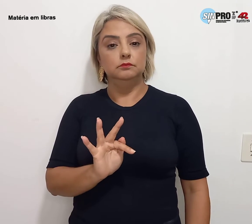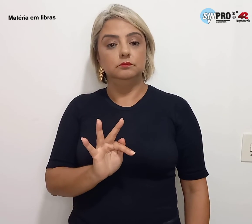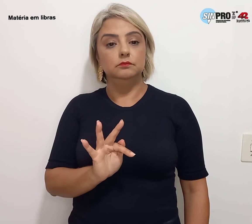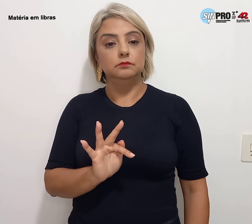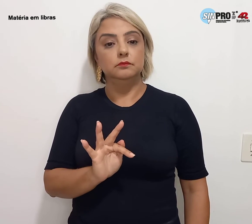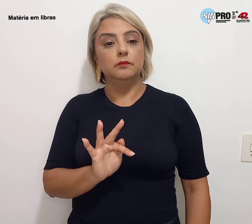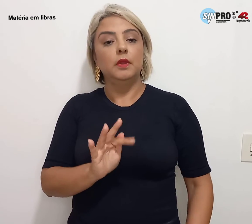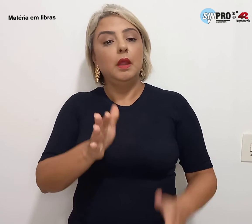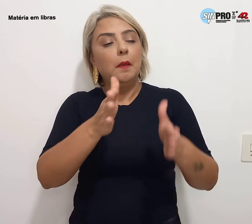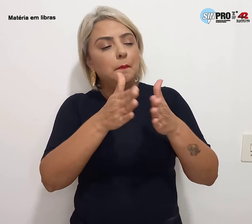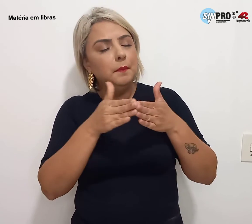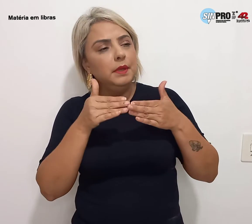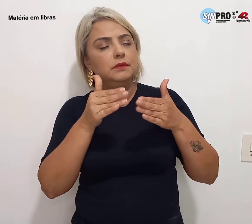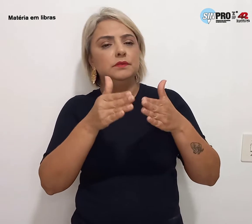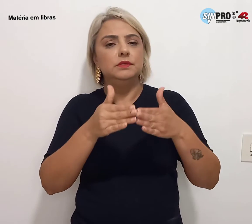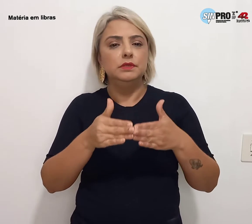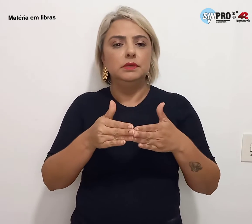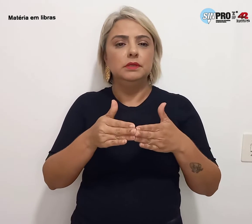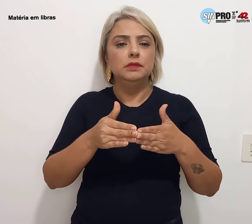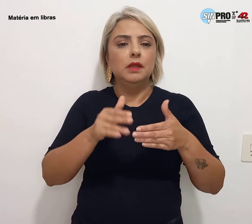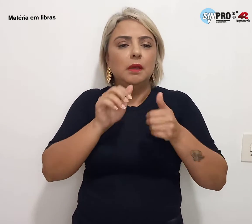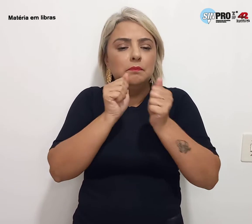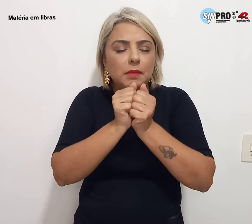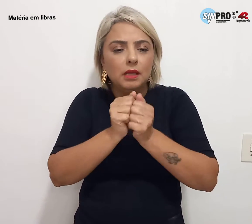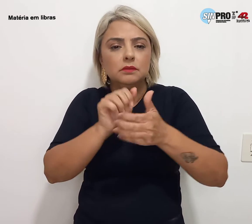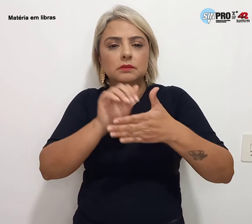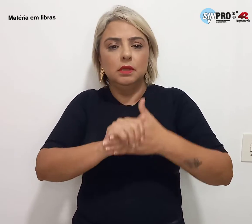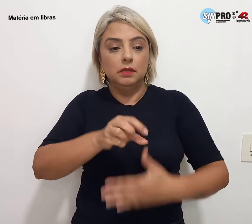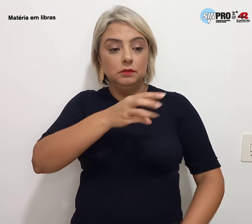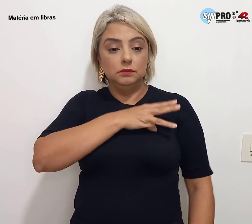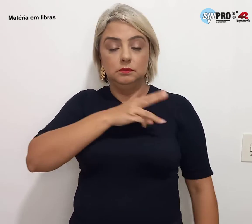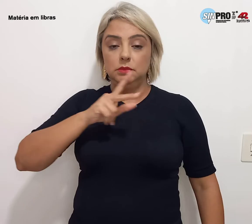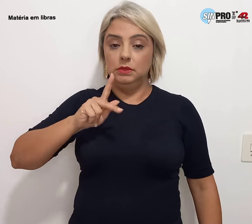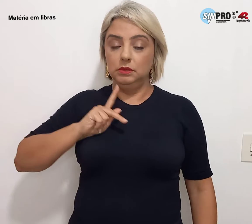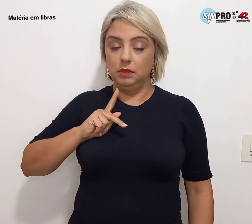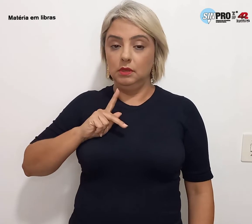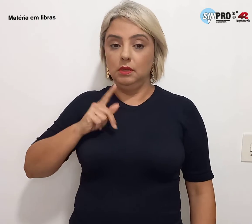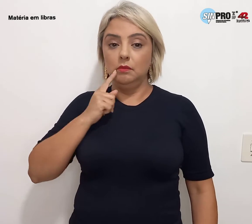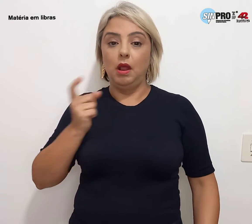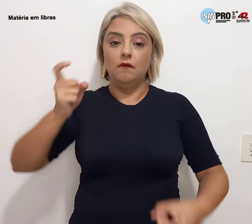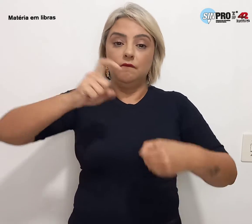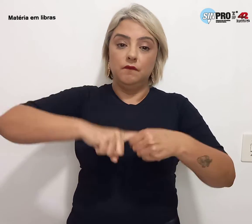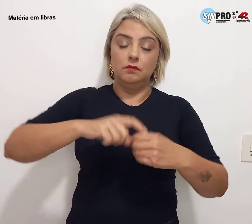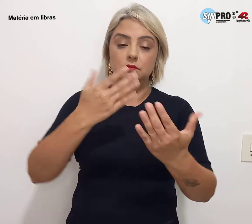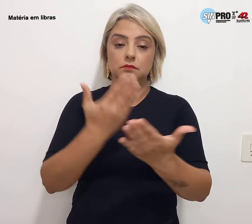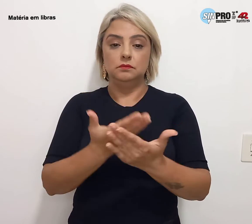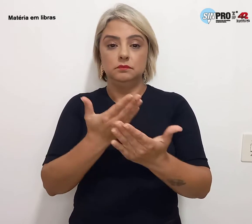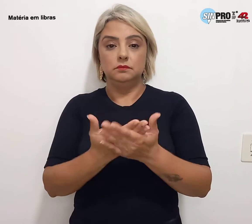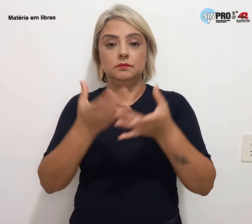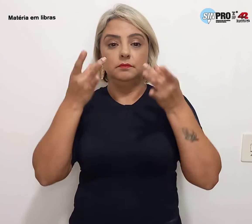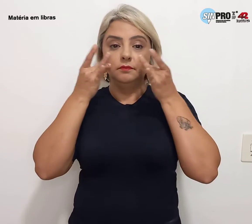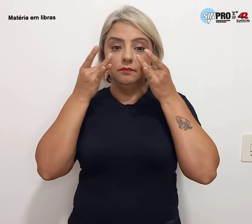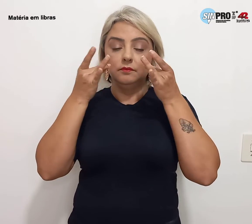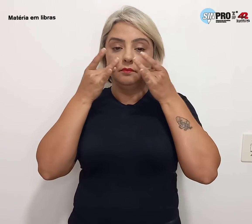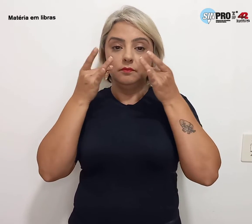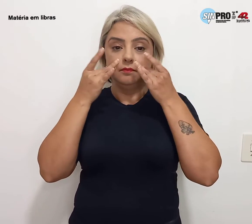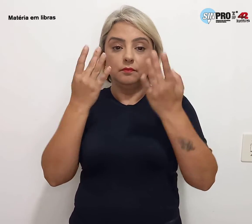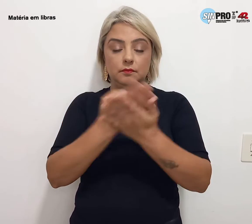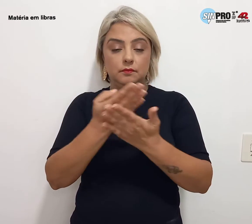solicitando a parceria do Ministério para a volta às aulas presenciais na rede pública